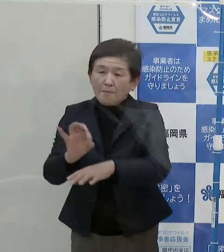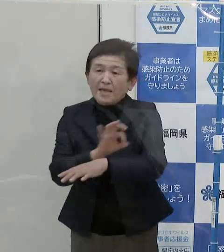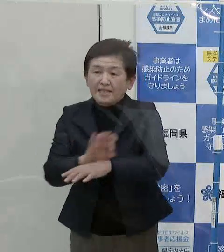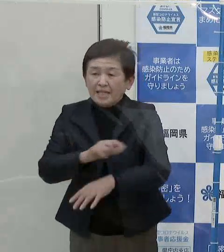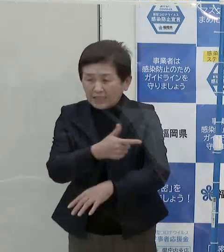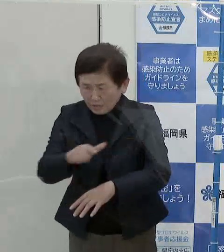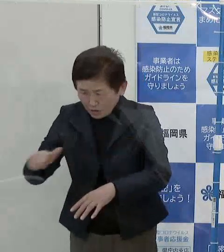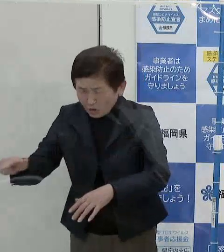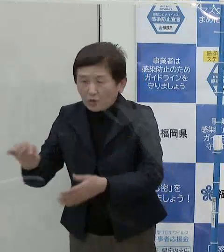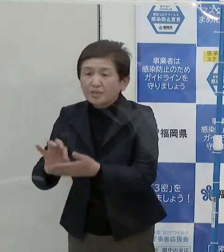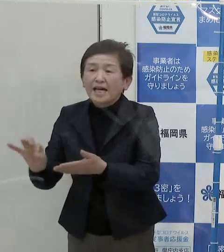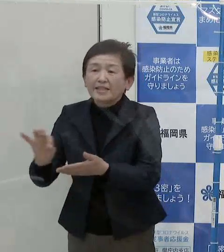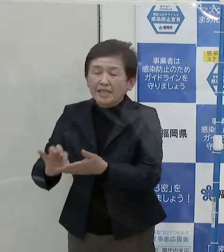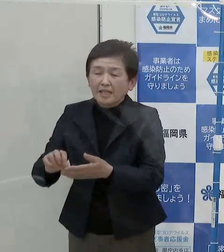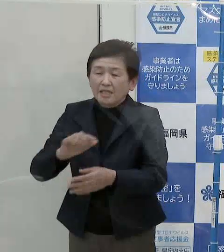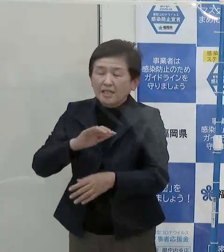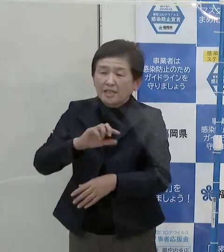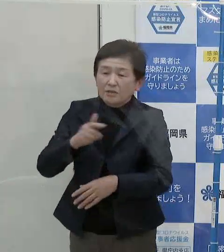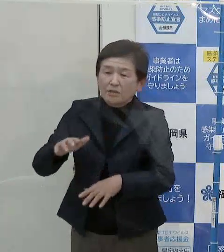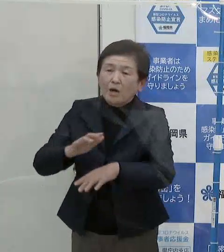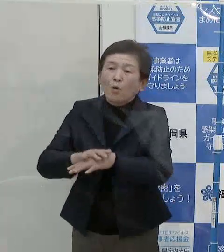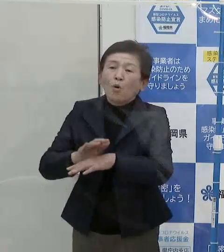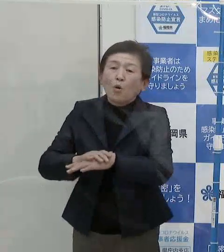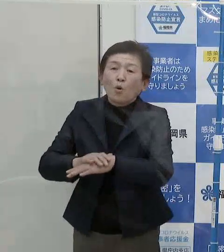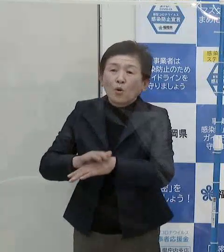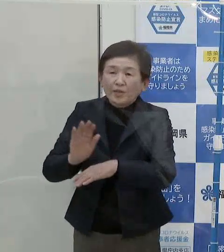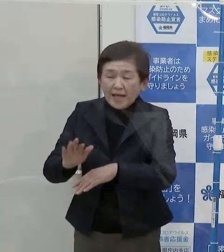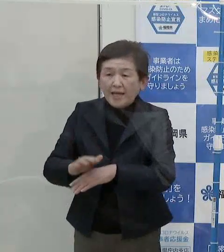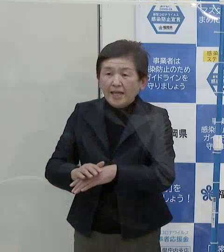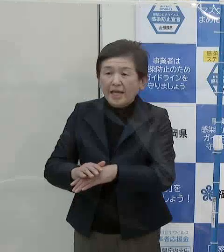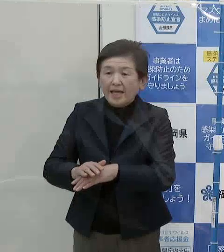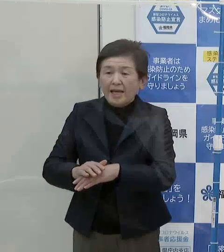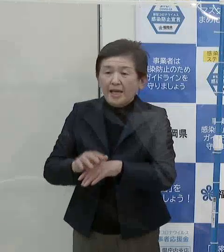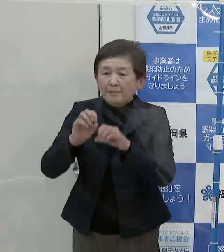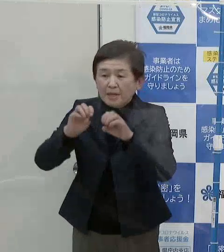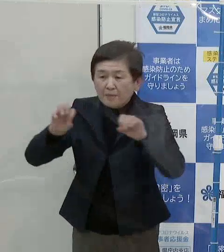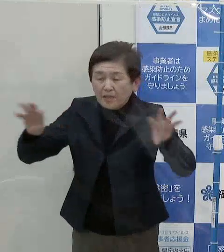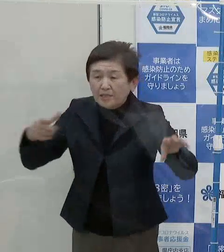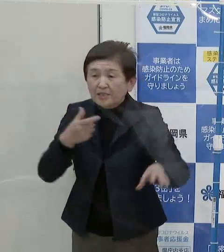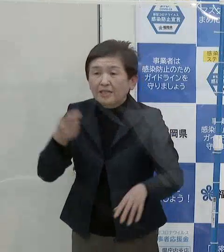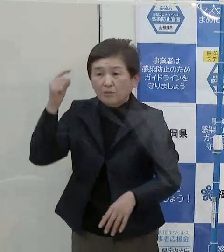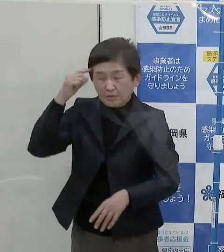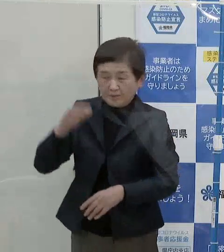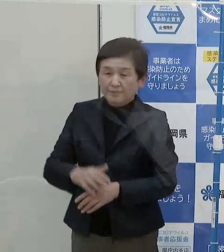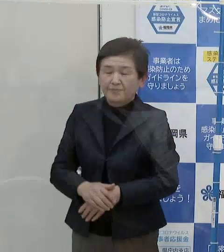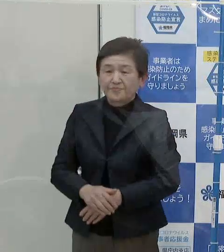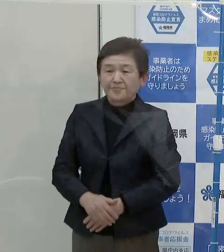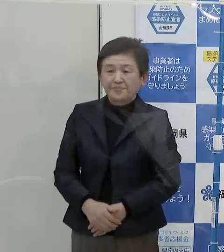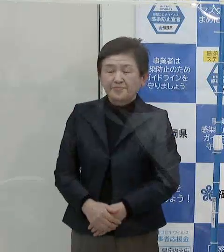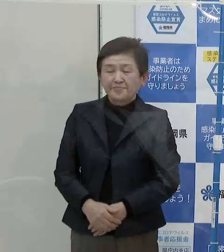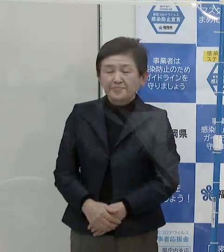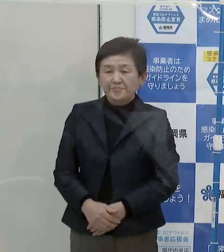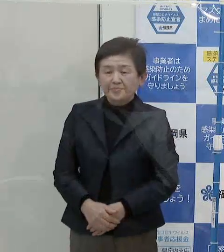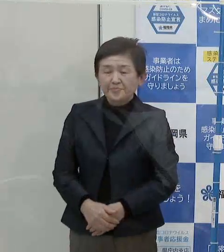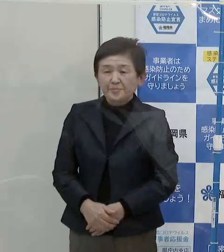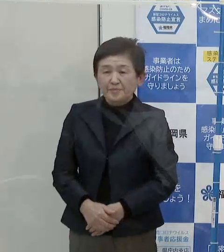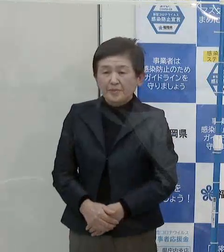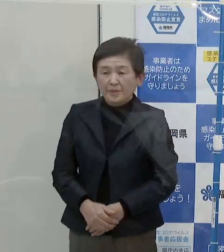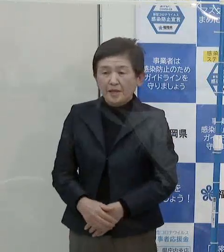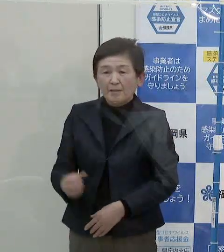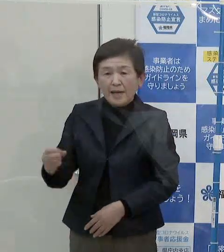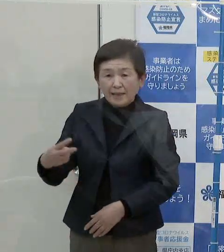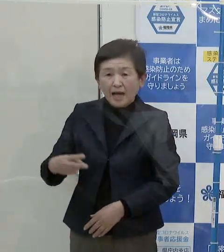な形、形式で働きかけをしていきたいとしているところであります。で、それ